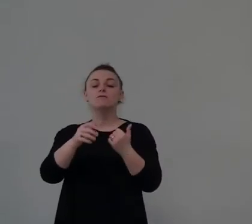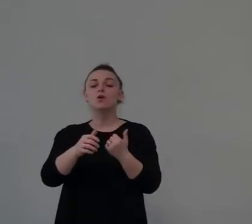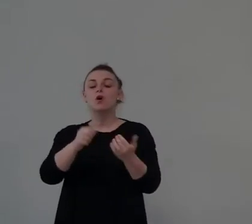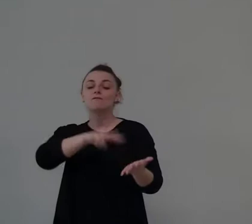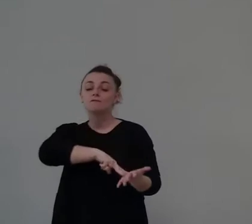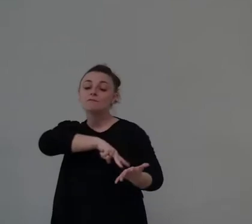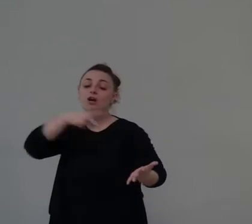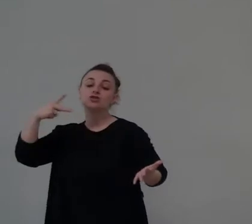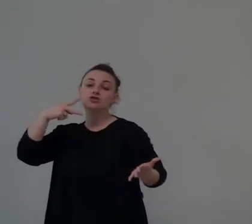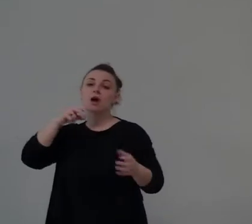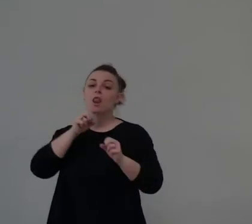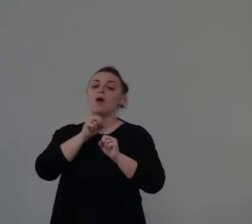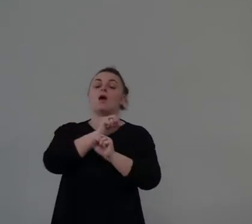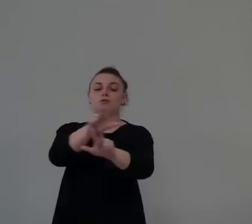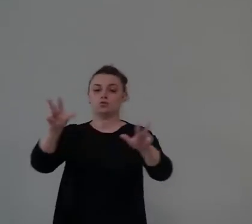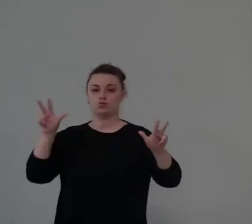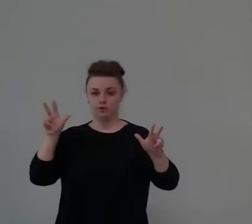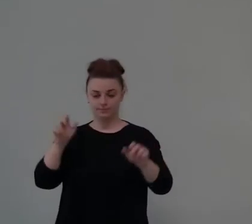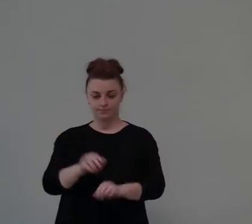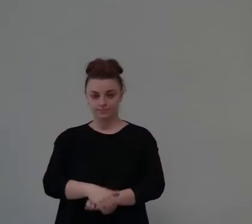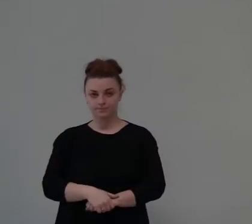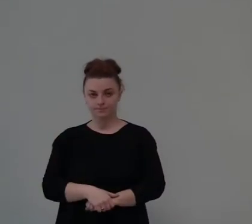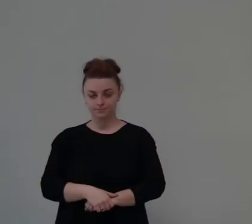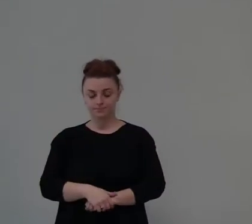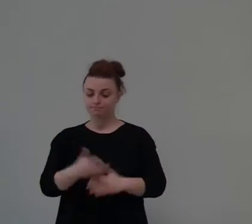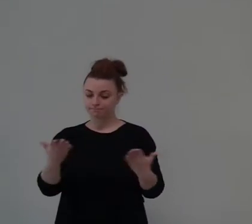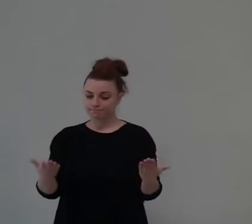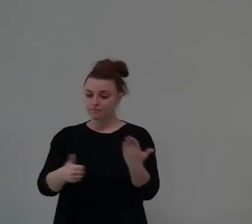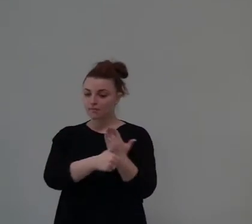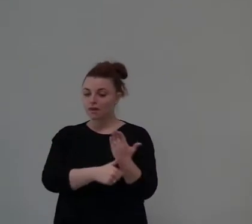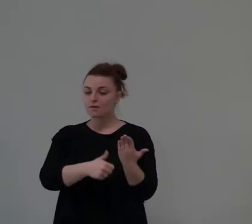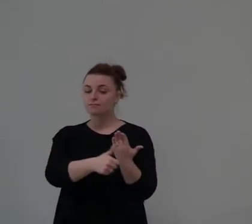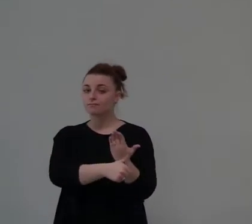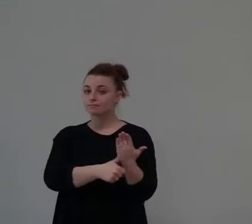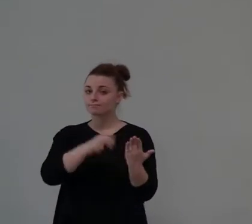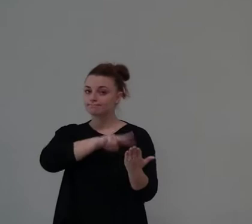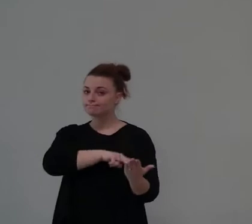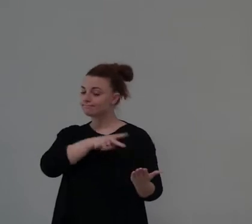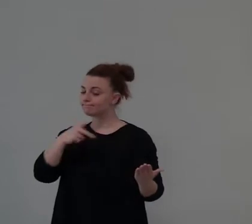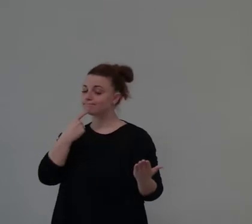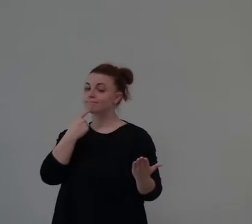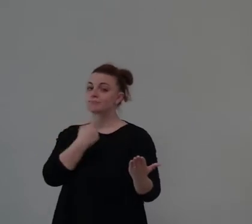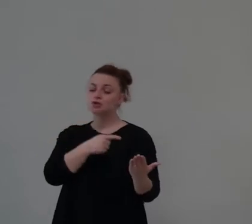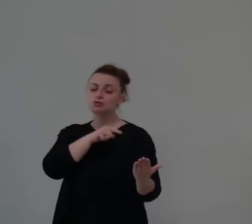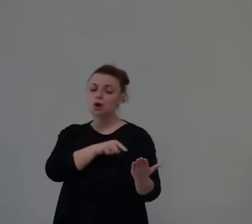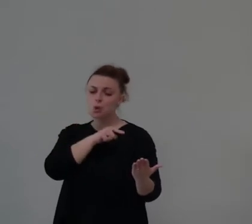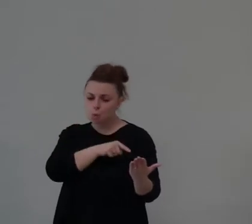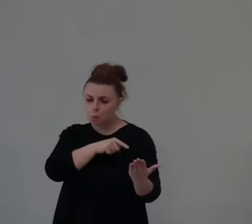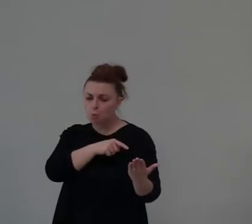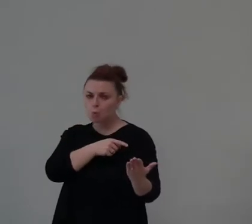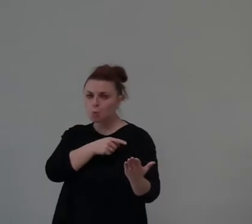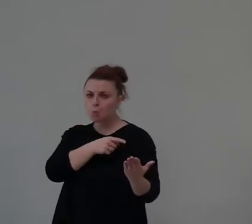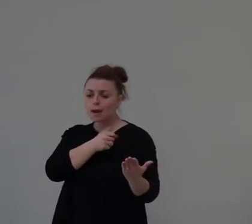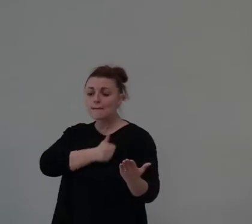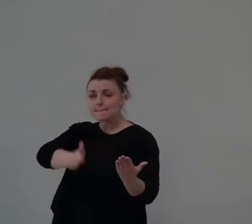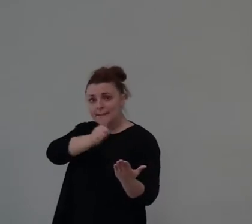per annunciare il Vangelo. Ora, la parola non ci dice se Gesù praticasse le discipline spirituali prima